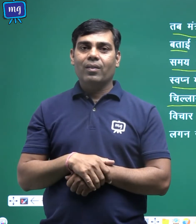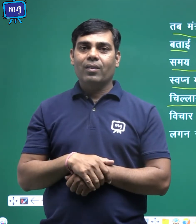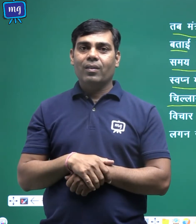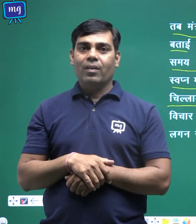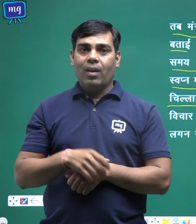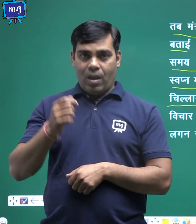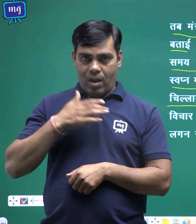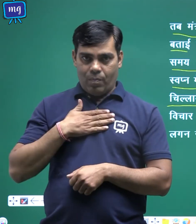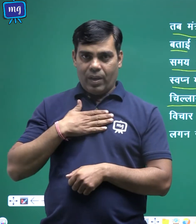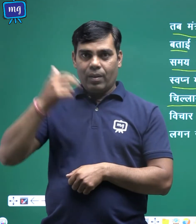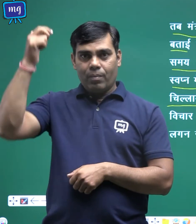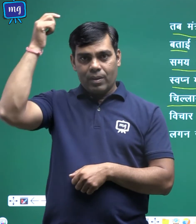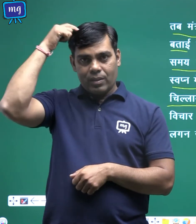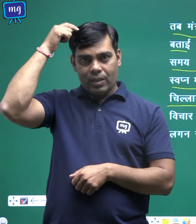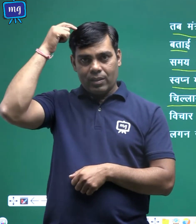अपने मस्तिष्क में